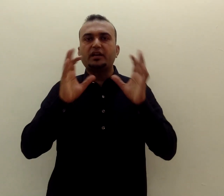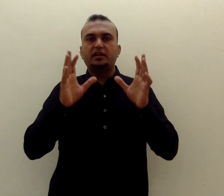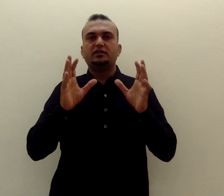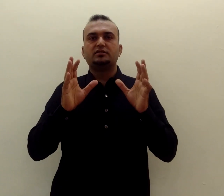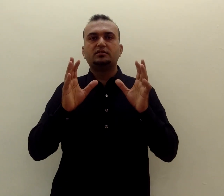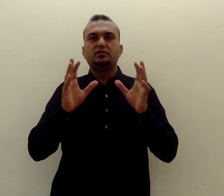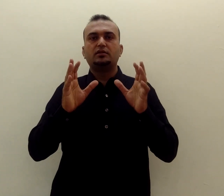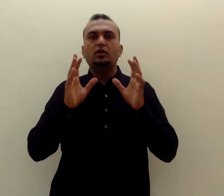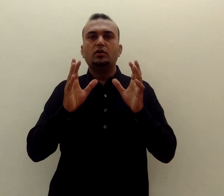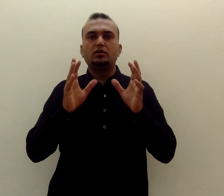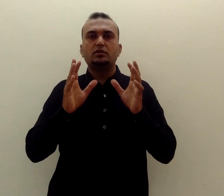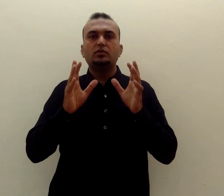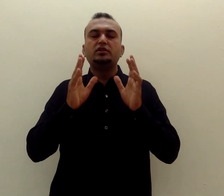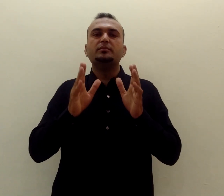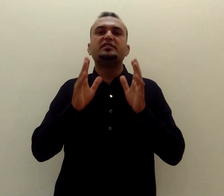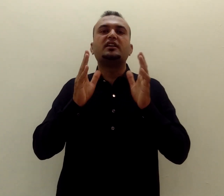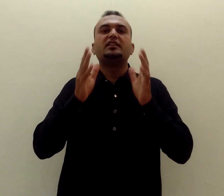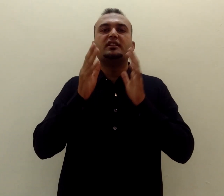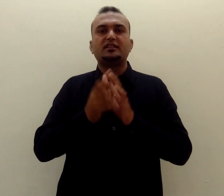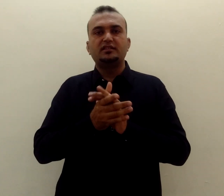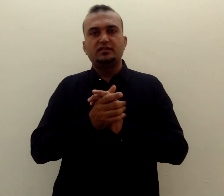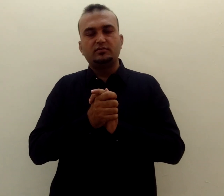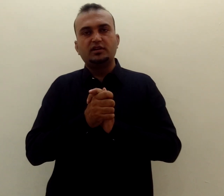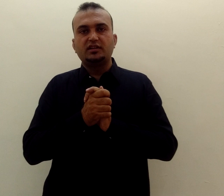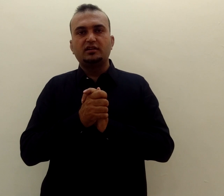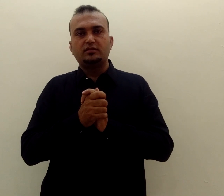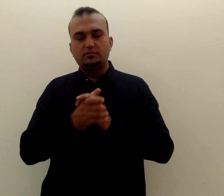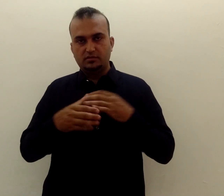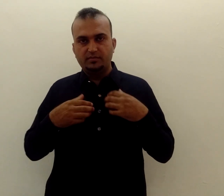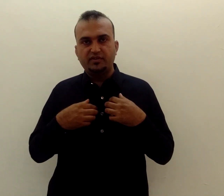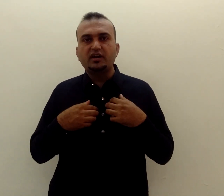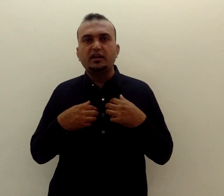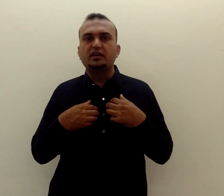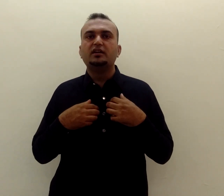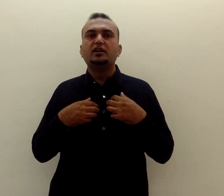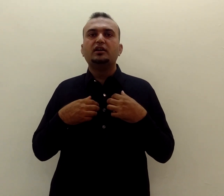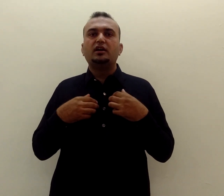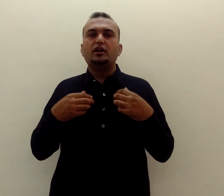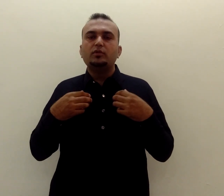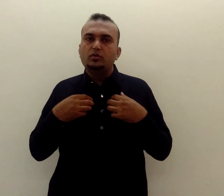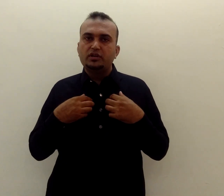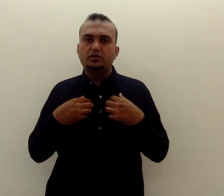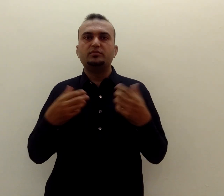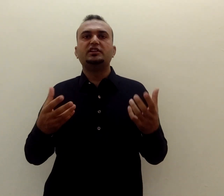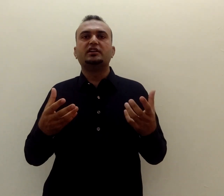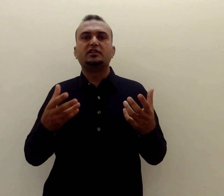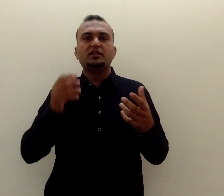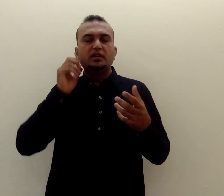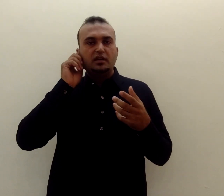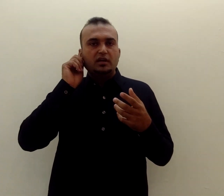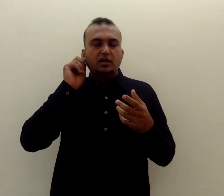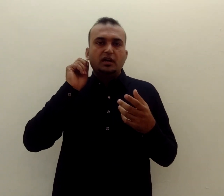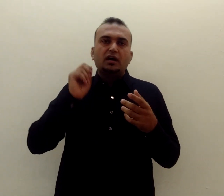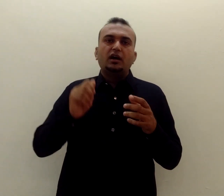के लोग उनकी मिसाल दिया करते हैं। सुभान अल्लाह, हमें फख्र है हम उनके उम्मती हैं।